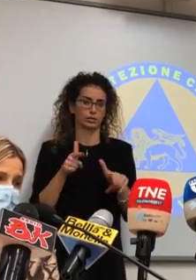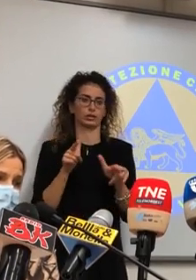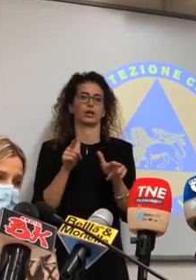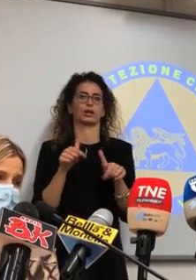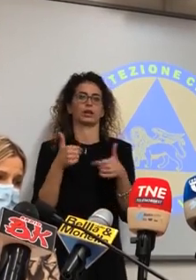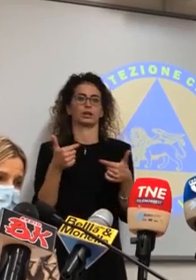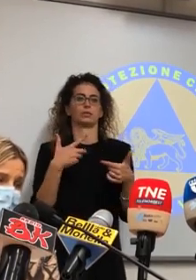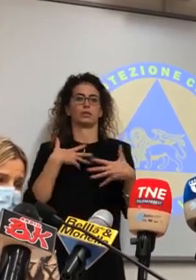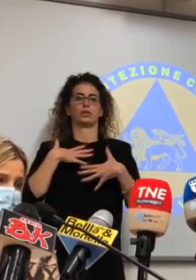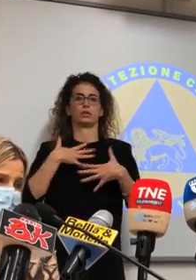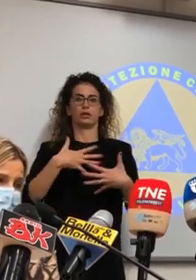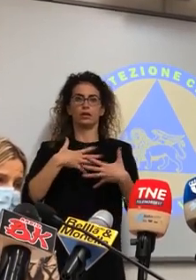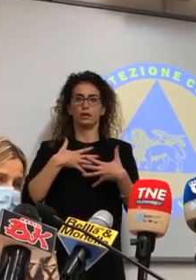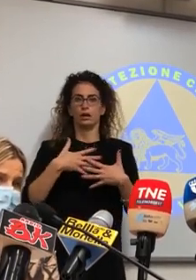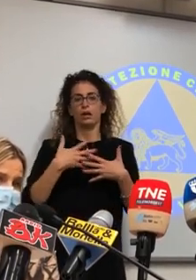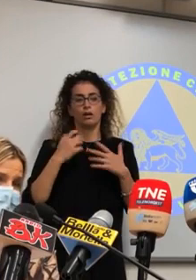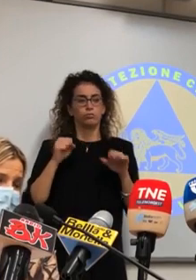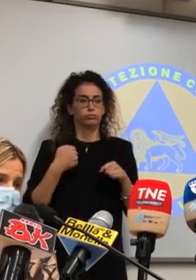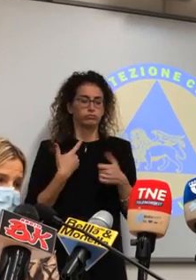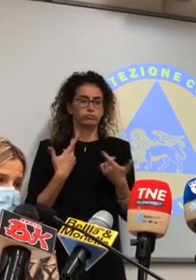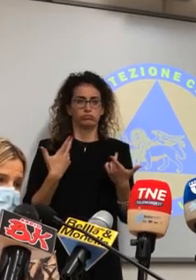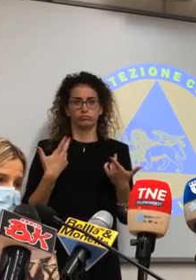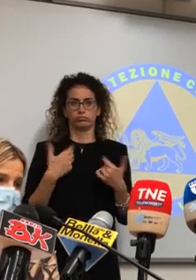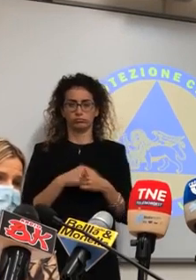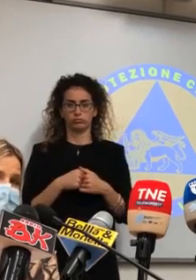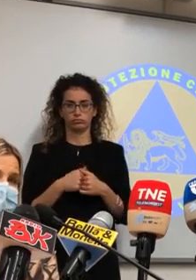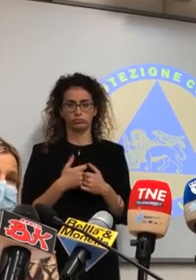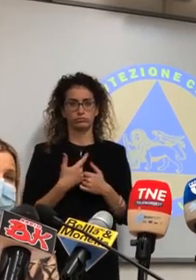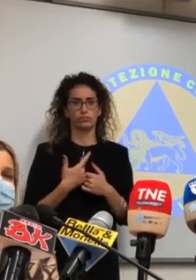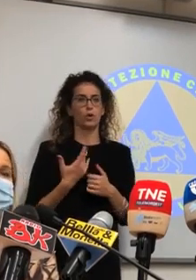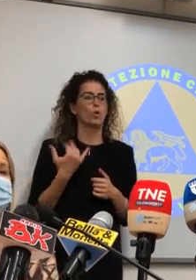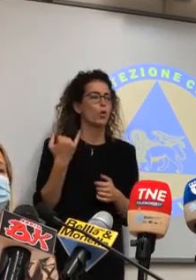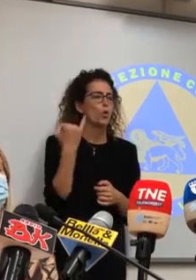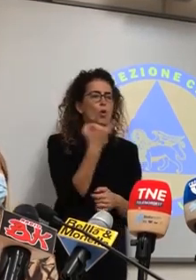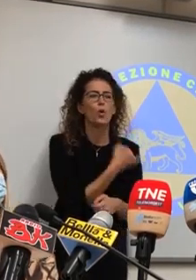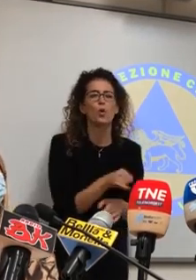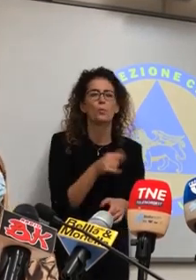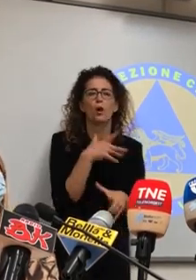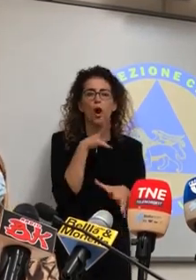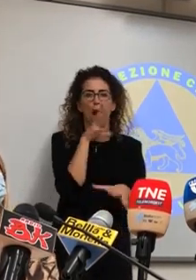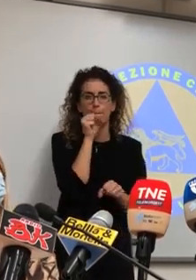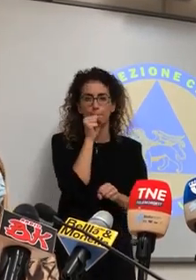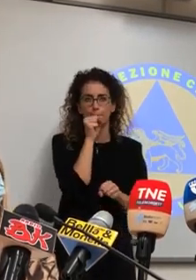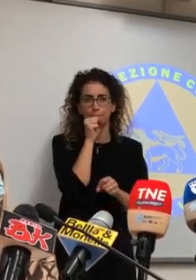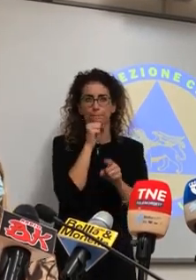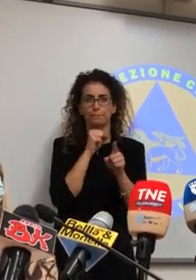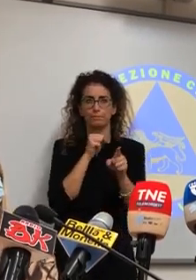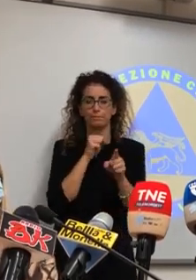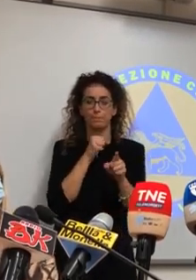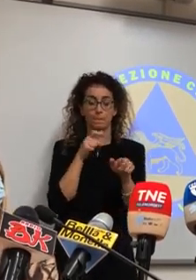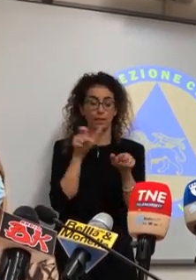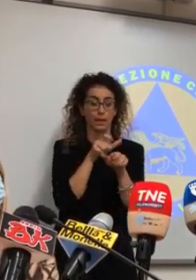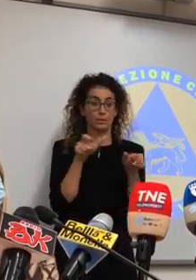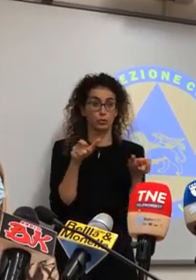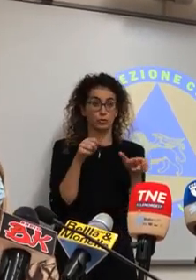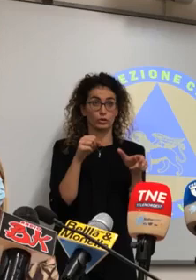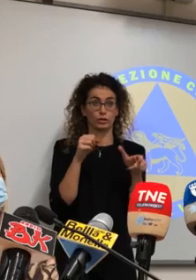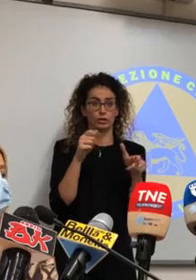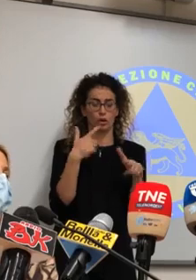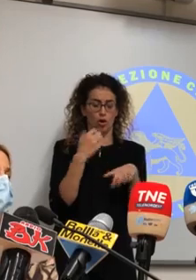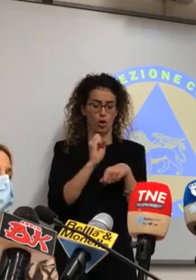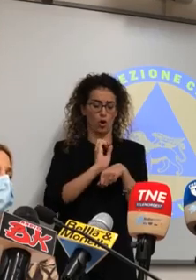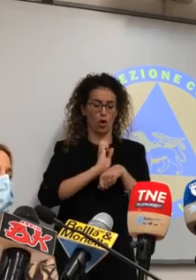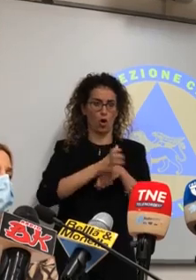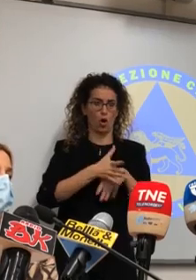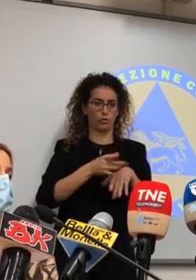insomma, ansie forse come conoscitive. Ultima e poi mi taccio. I guariti da Covid si